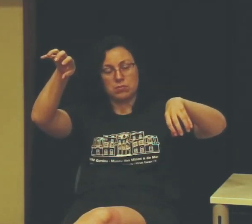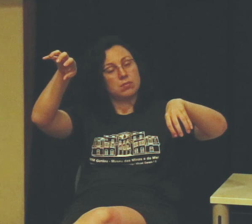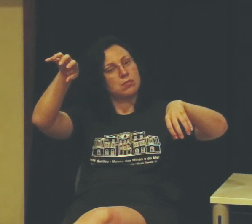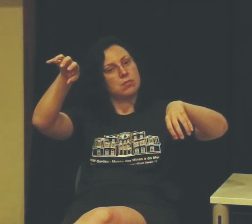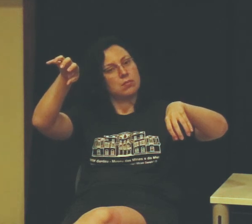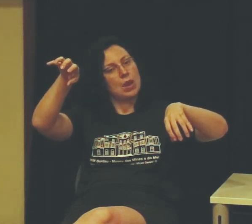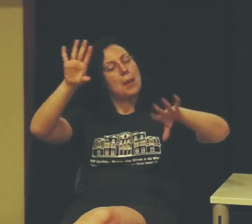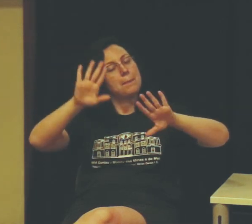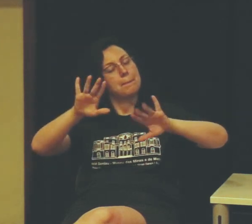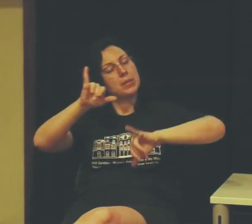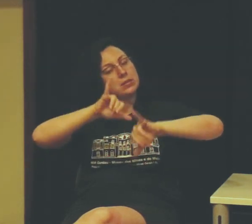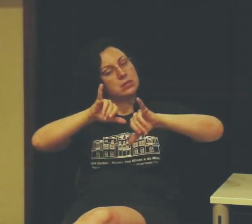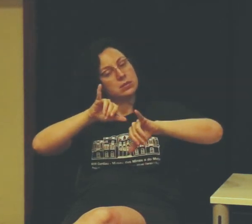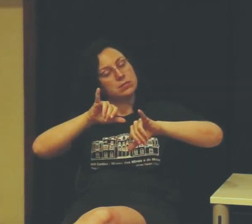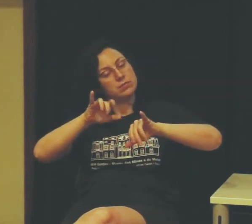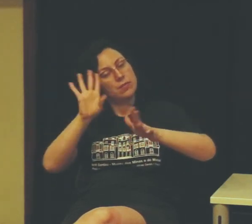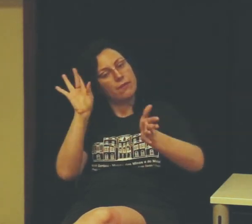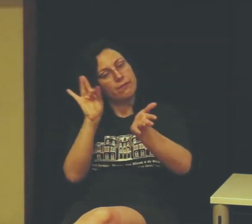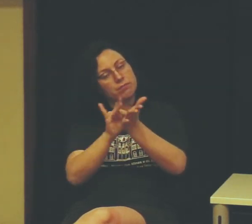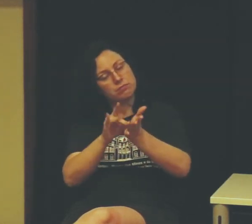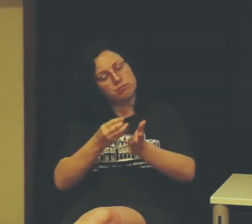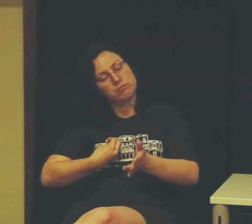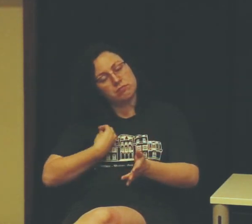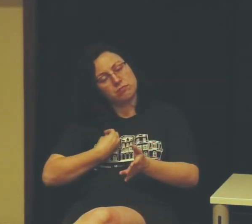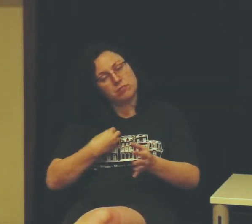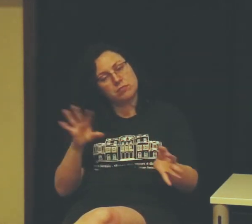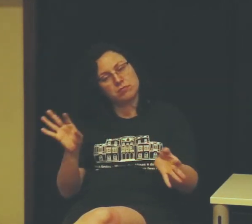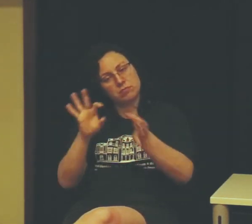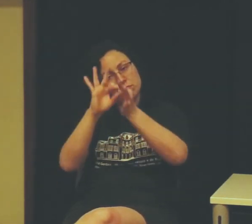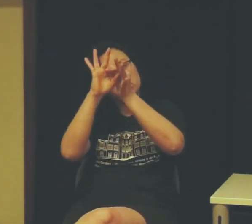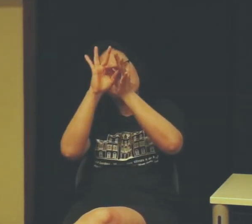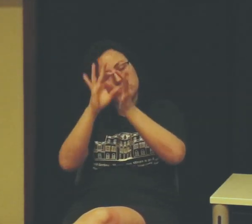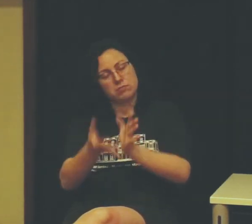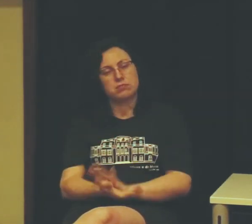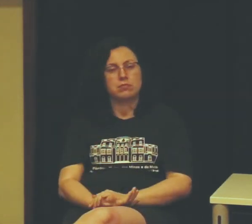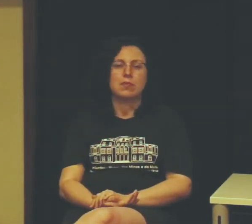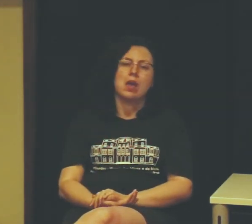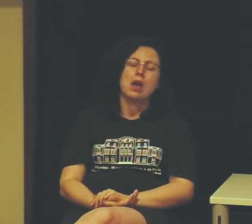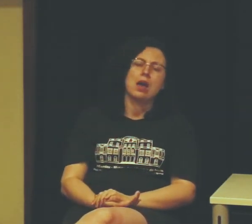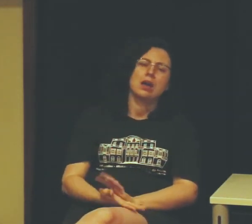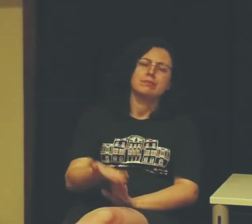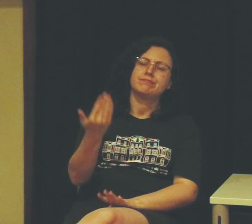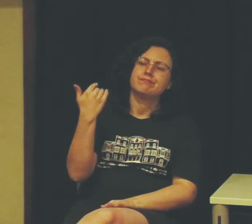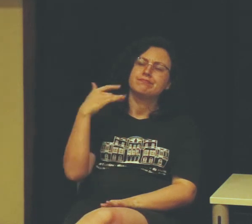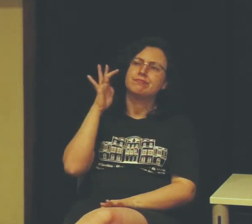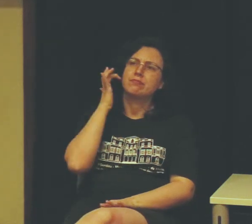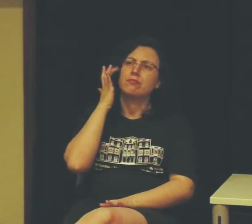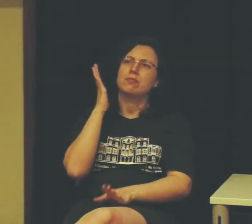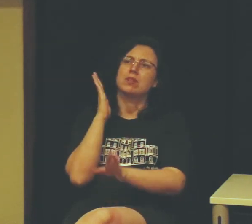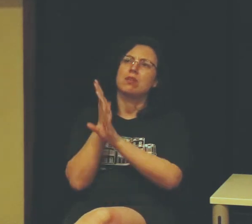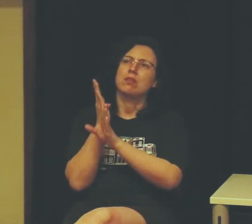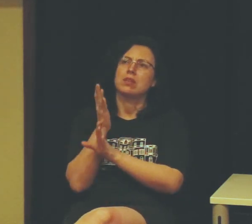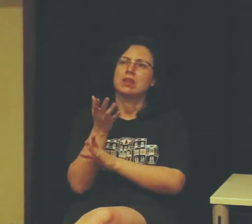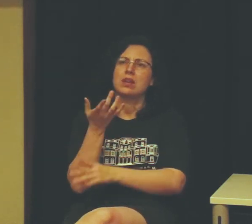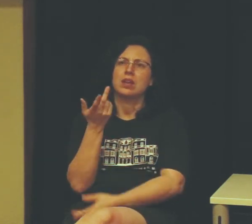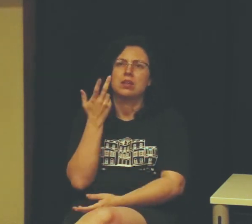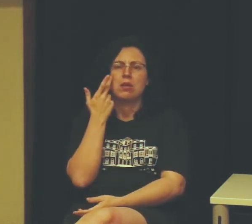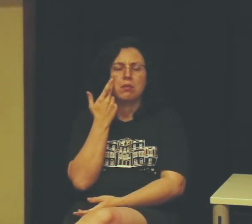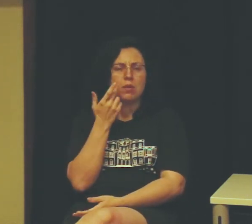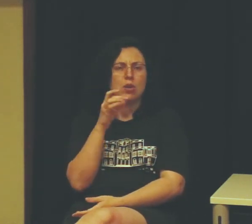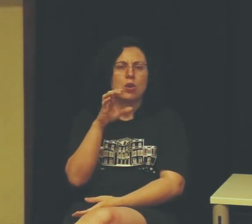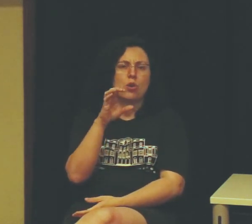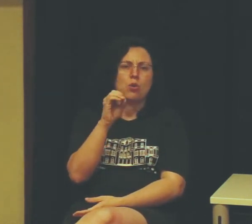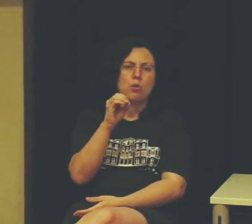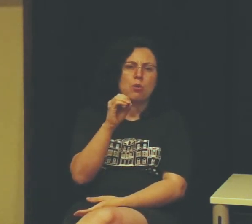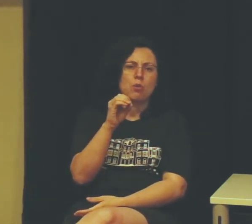Tá? Então, alguns elementos químicos eram fáceis de se encontrar na sua forma nativa na natureza. Né? Dentre eles,